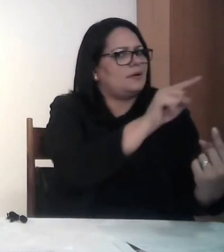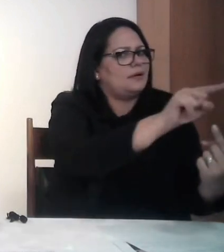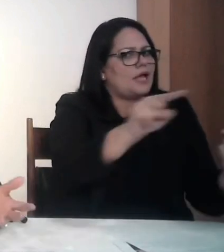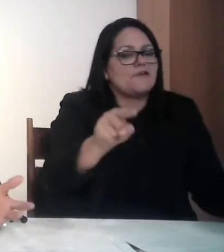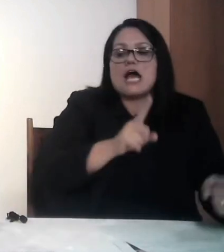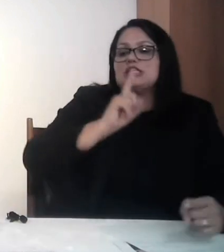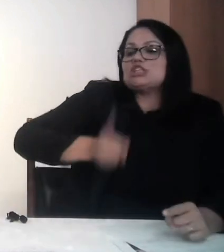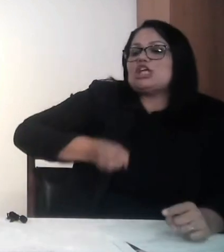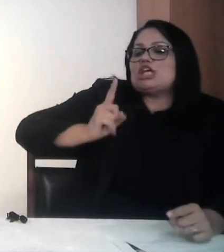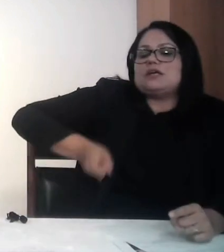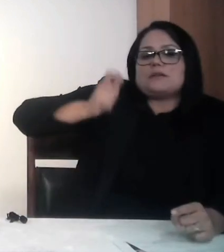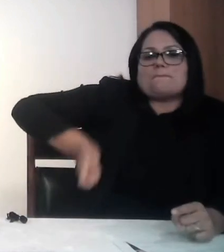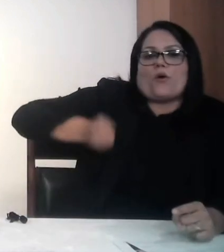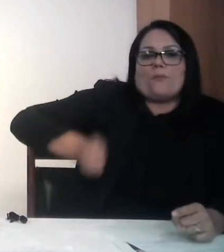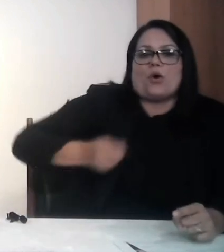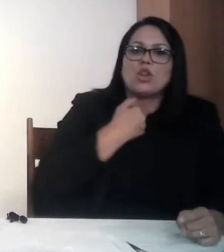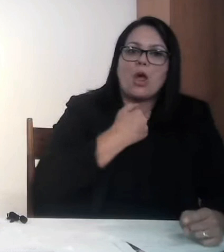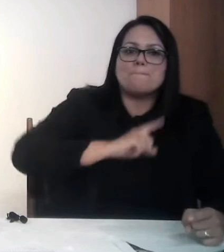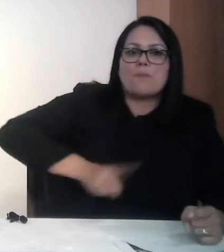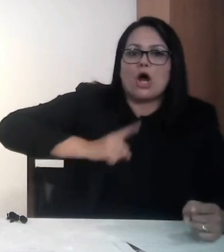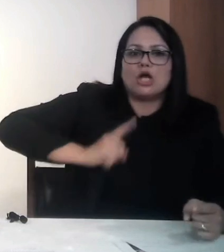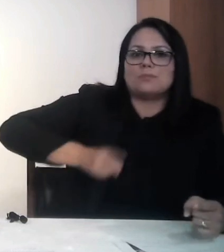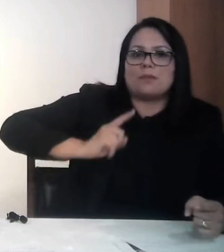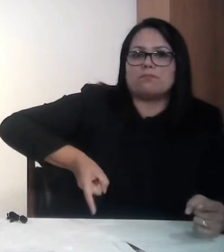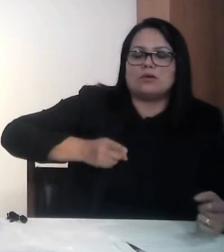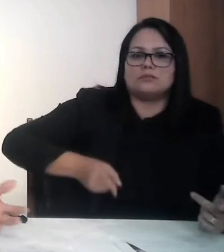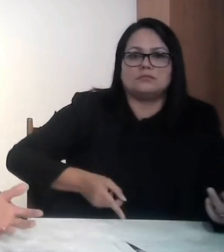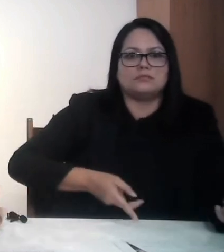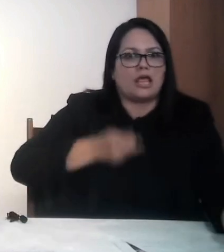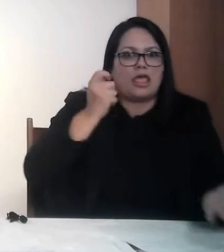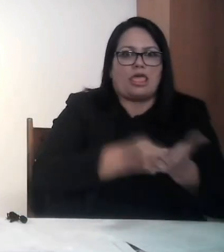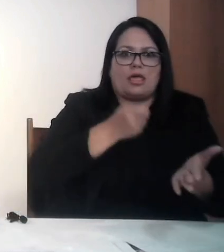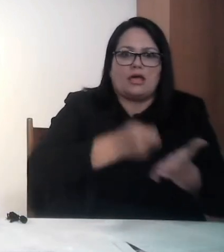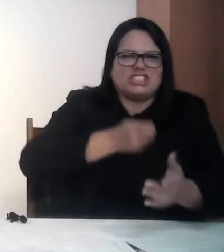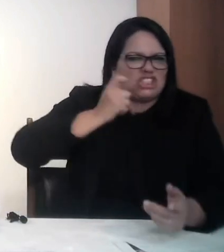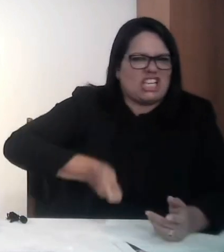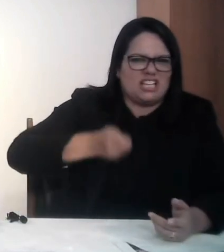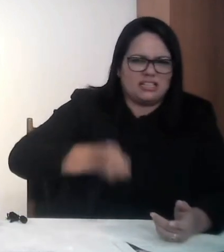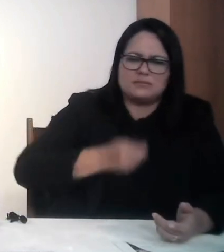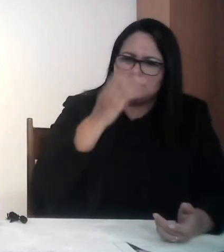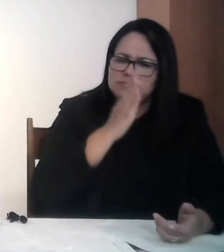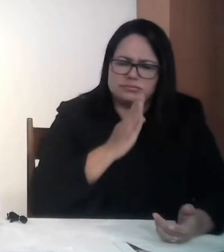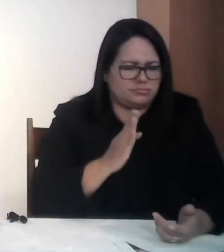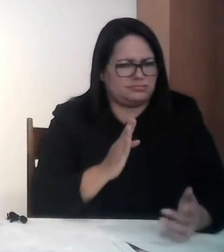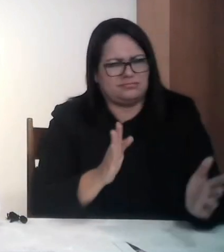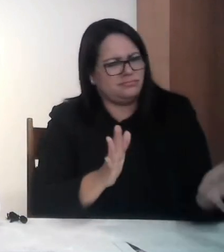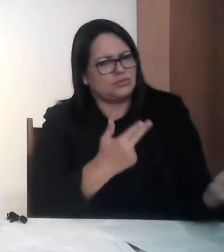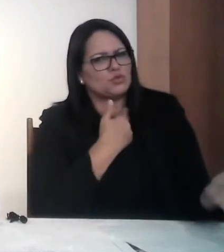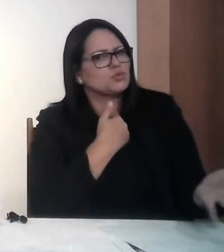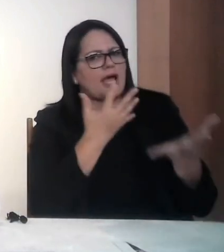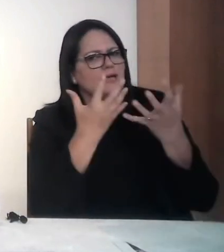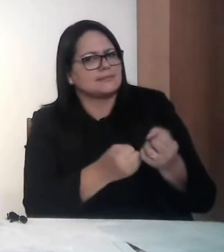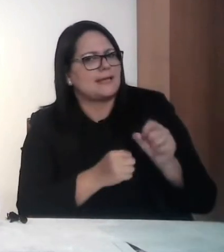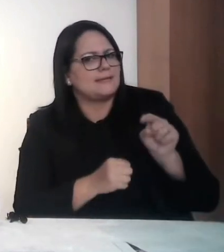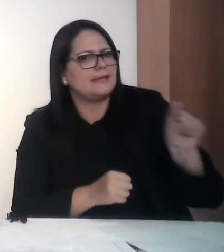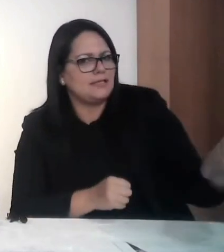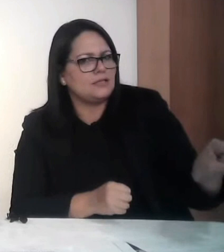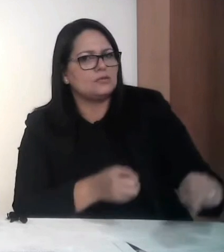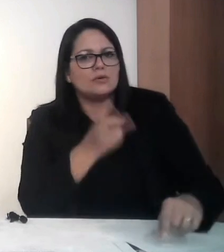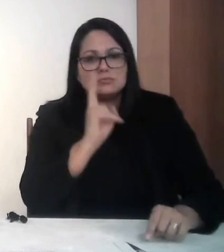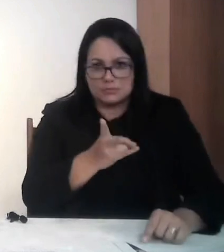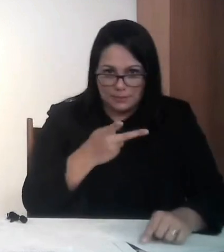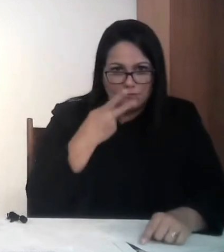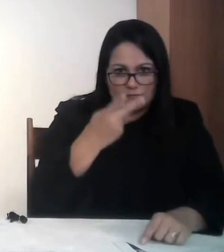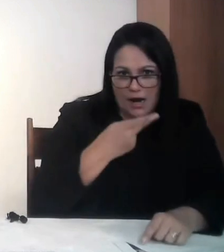estar ditando norma no Brasil, impondo uma ditadura no Brasil. Não podemos admitir isso aí. E eu sempre tenho dito,